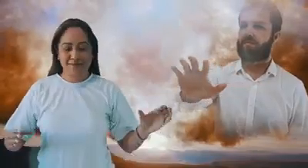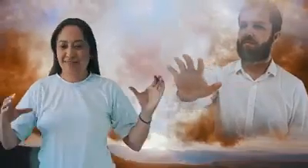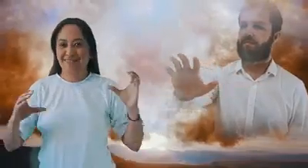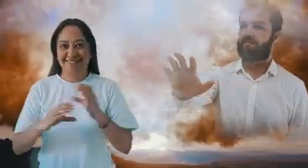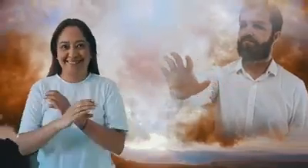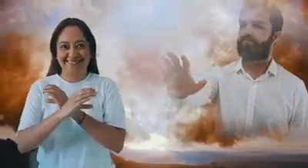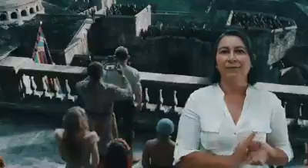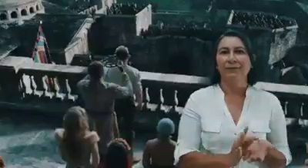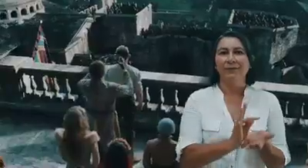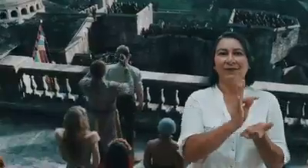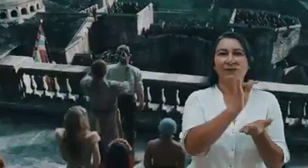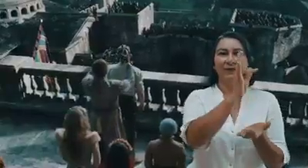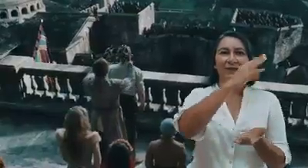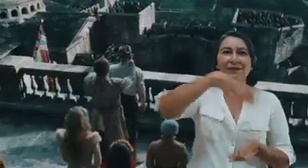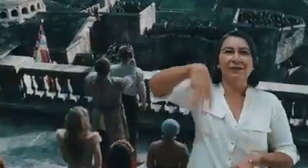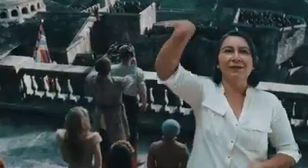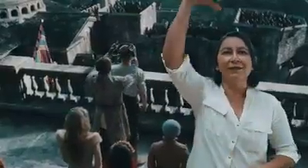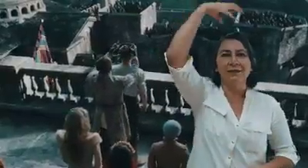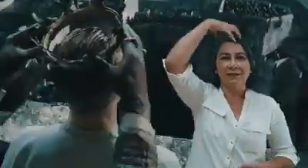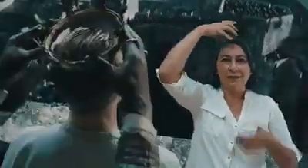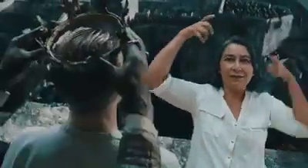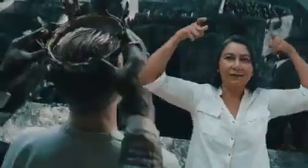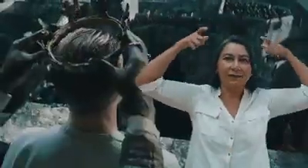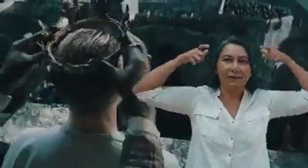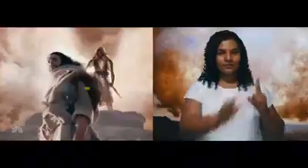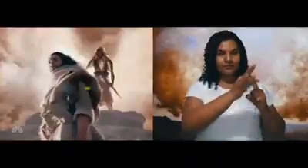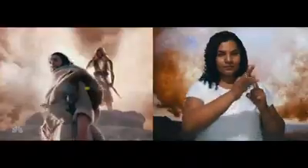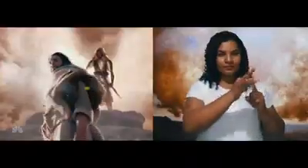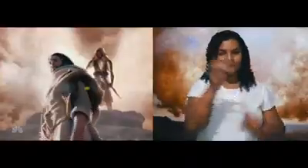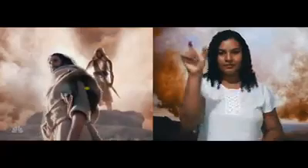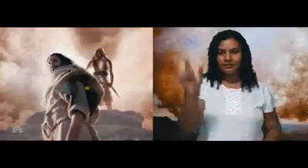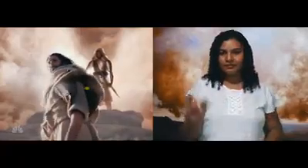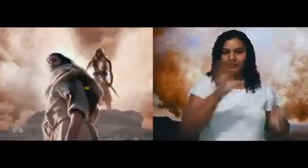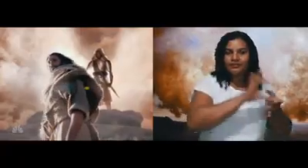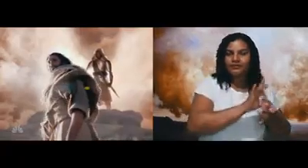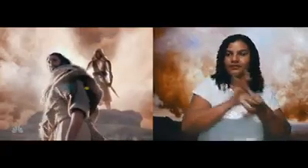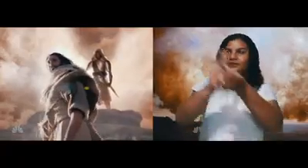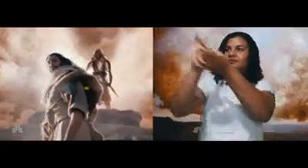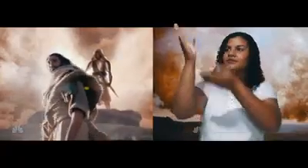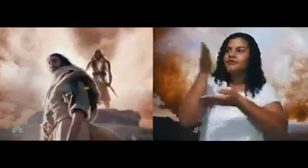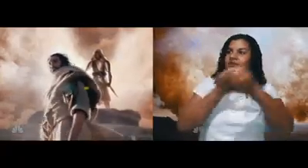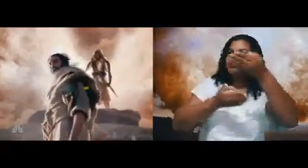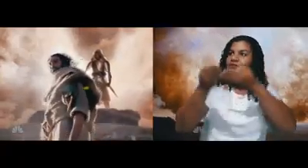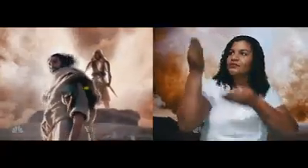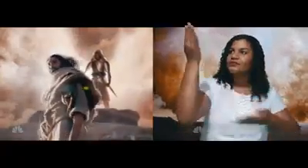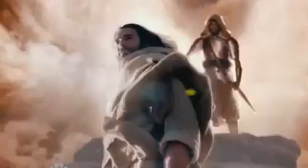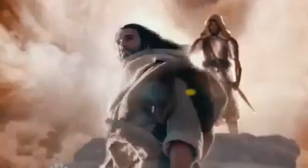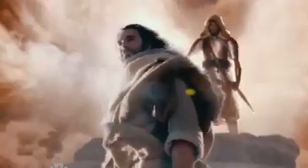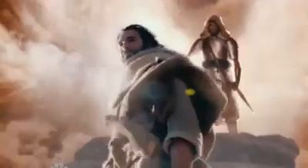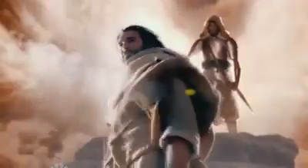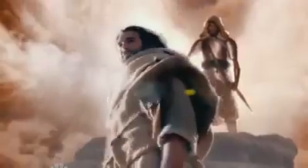é plenitude. Tessalonicenses é rei. Timóteo é mediador.